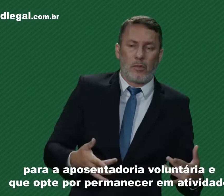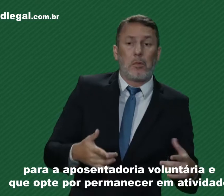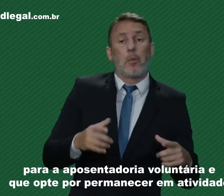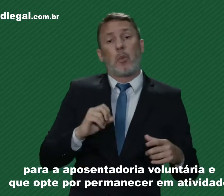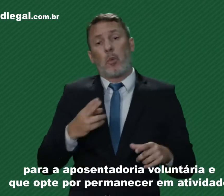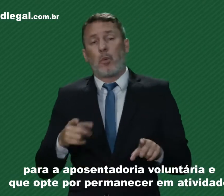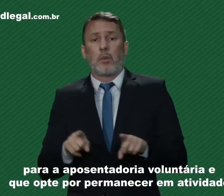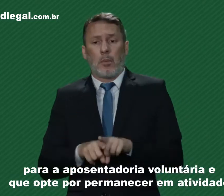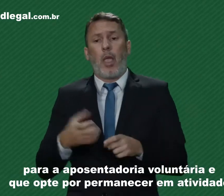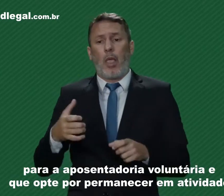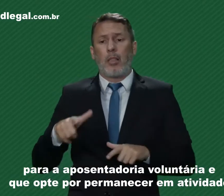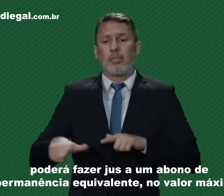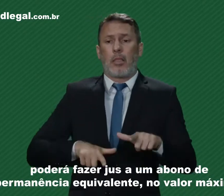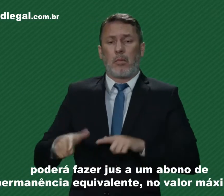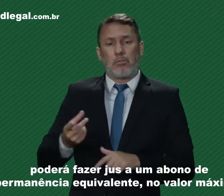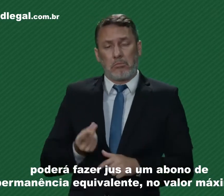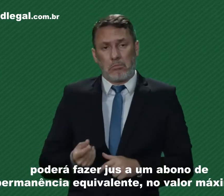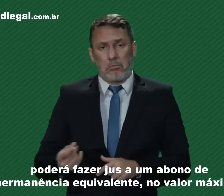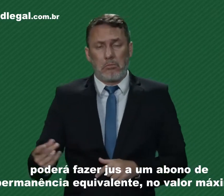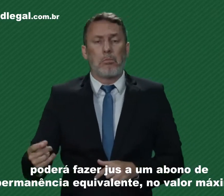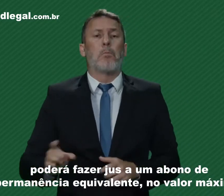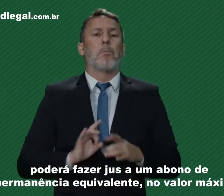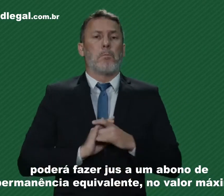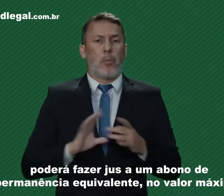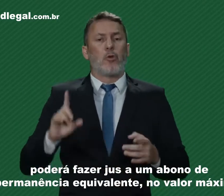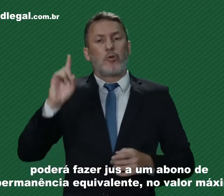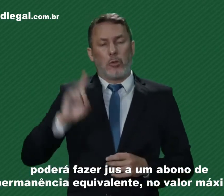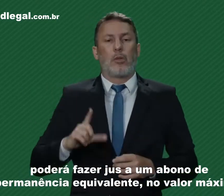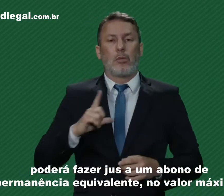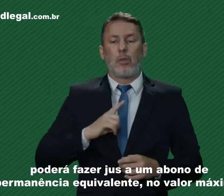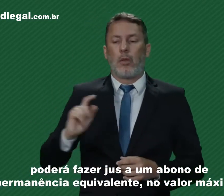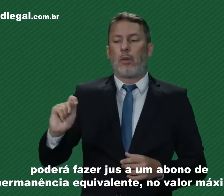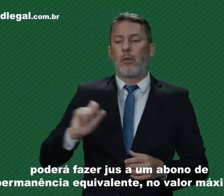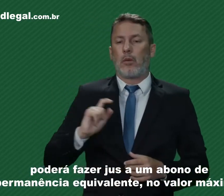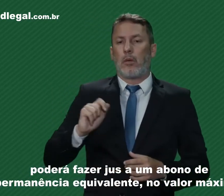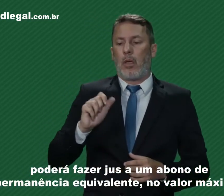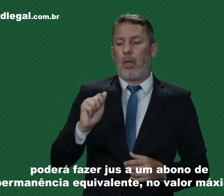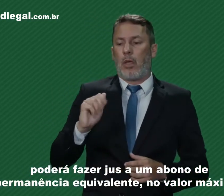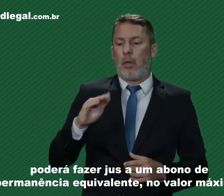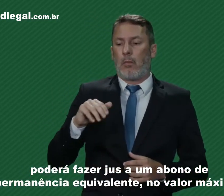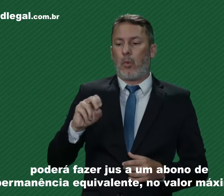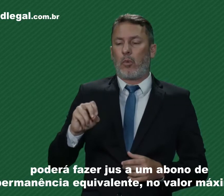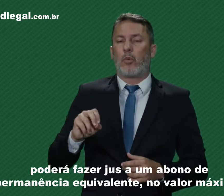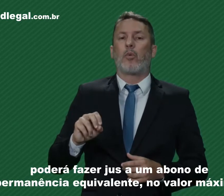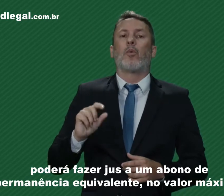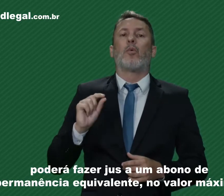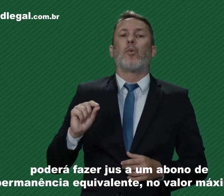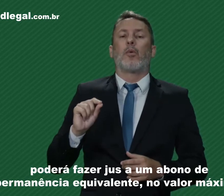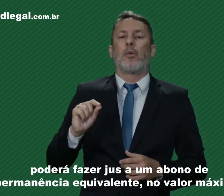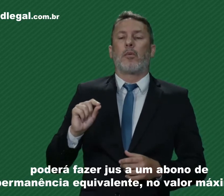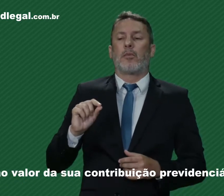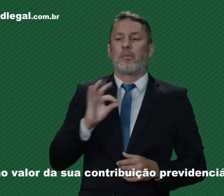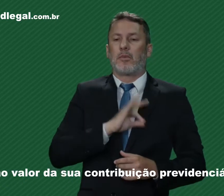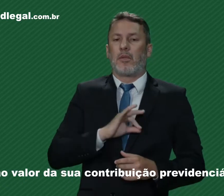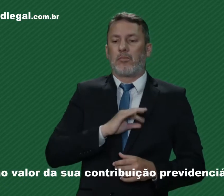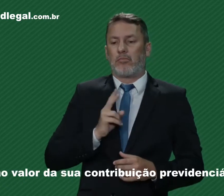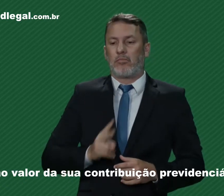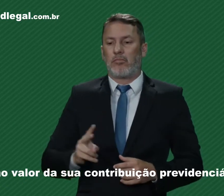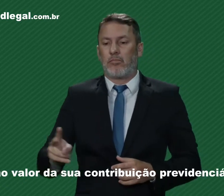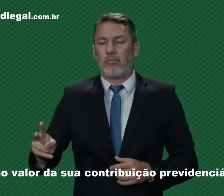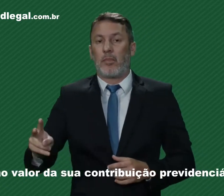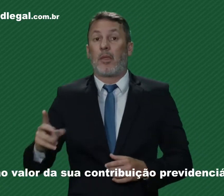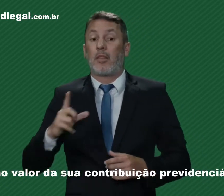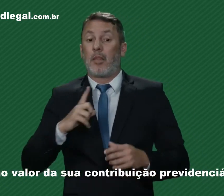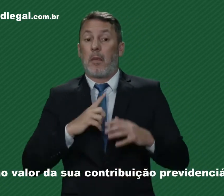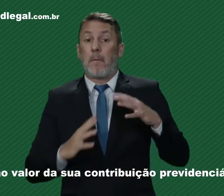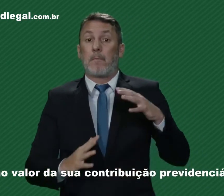por permanecer em atividade poderá fazer jus a um abono de permanência equivalente, no valor máximo, ao valor da